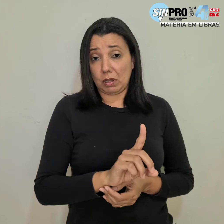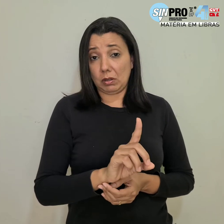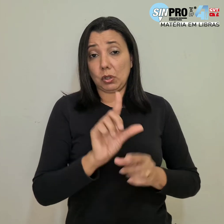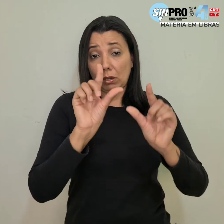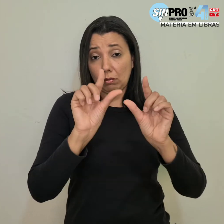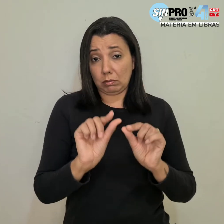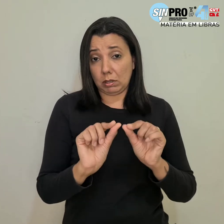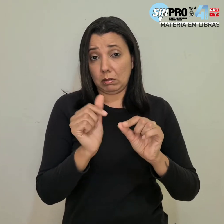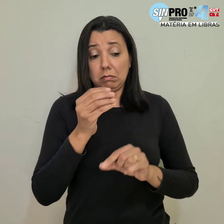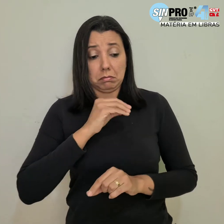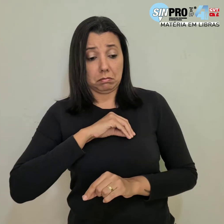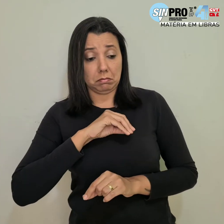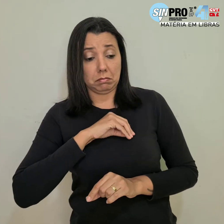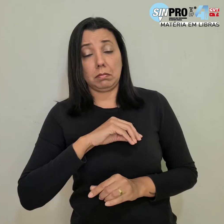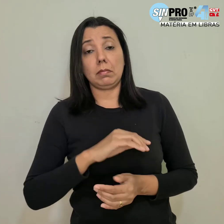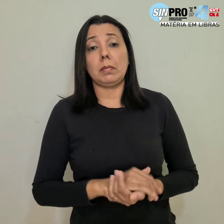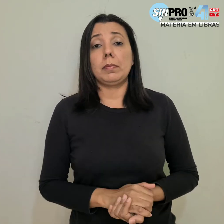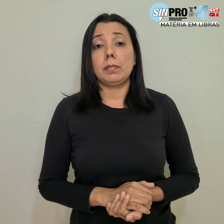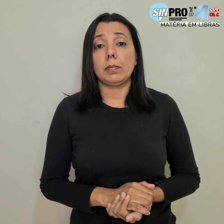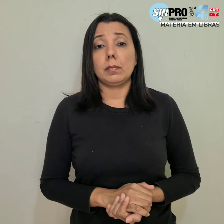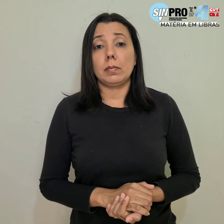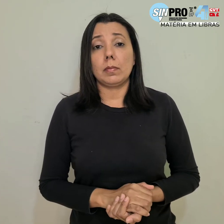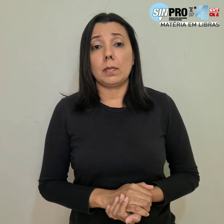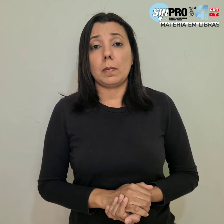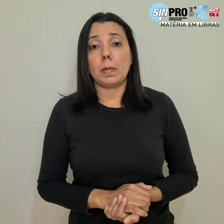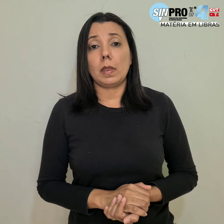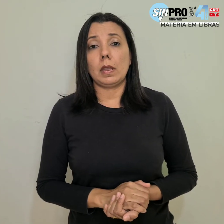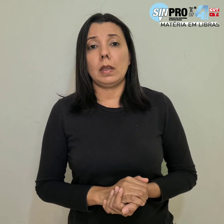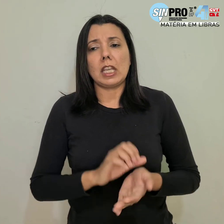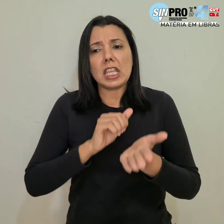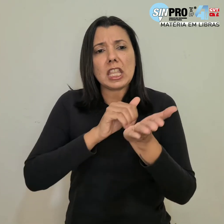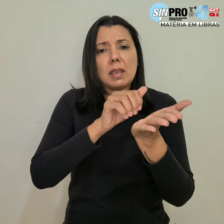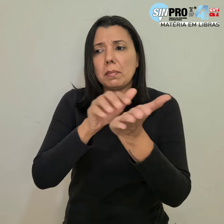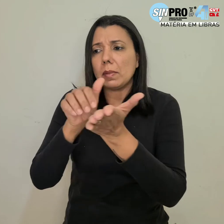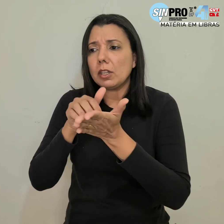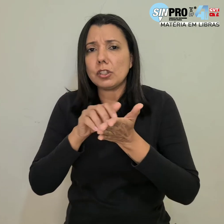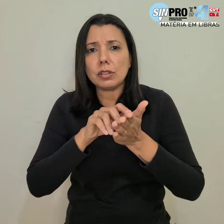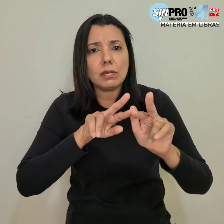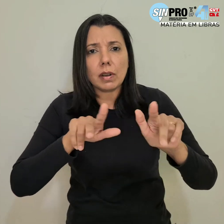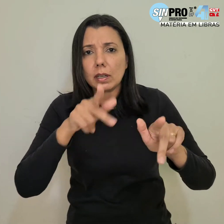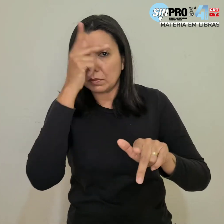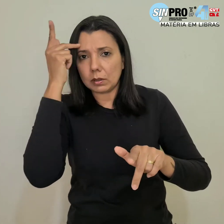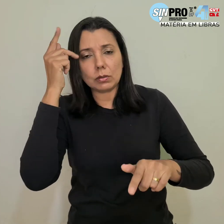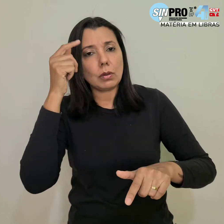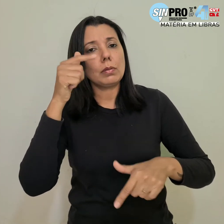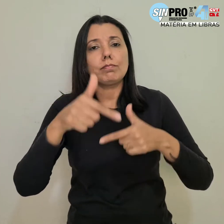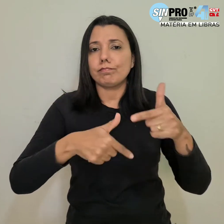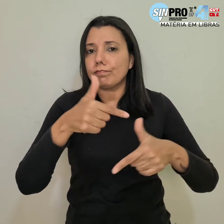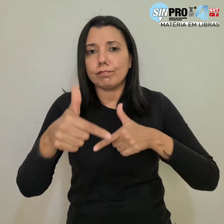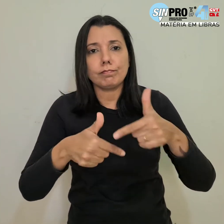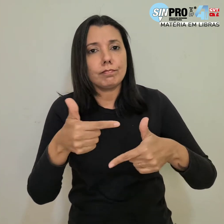de reduzir salários e demitir em massa durante a pandemia.